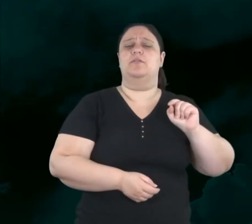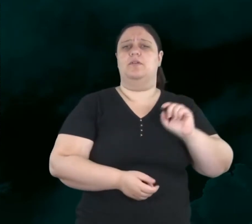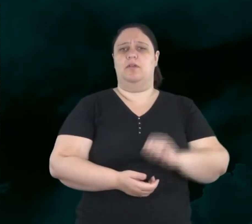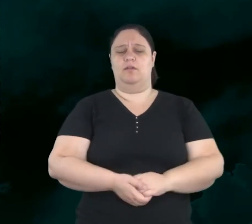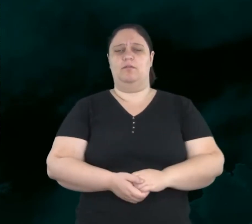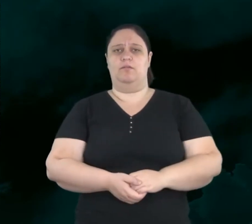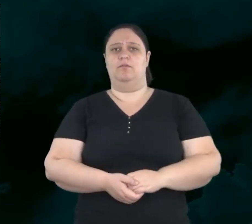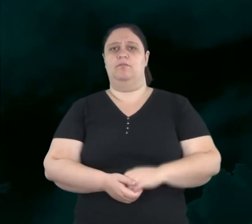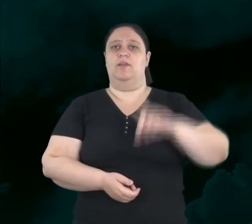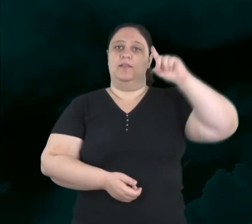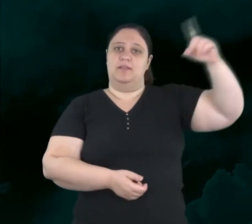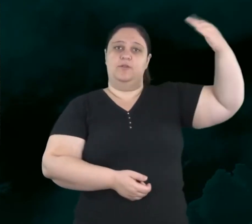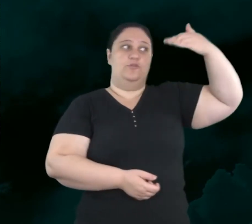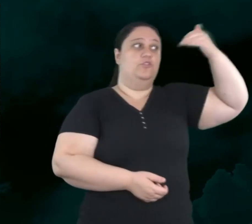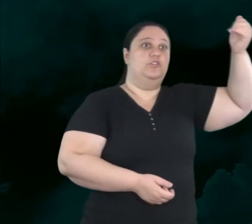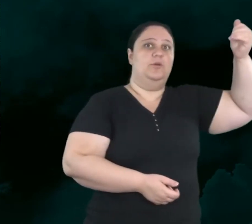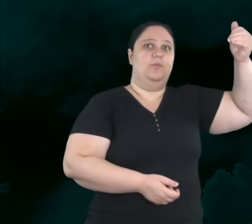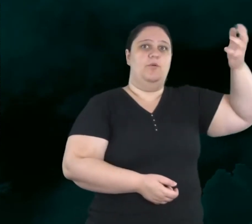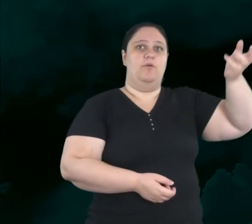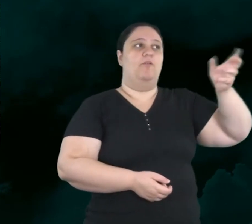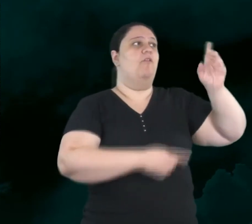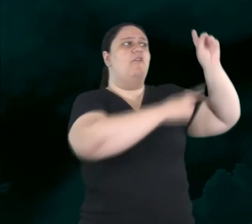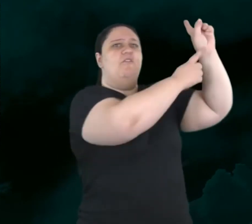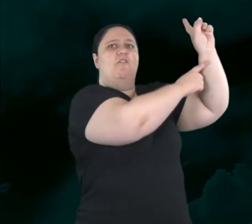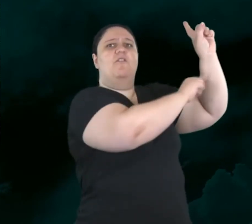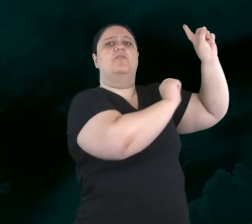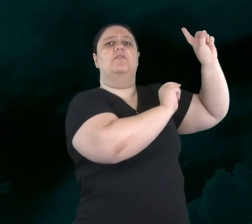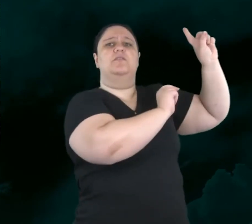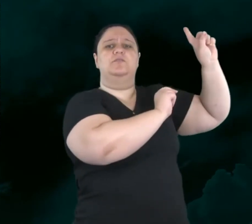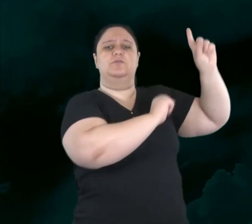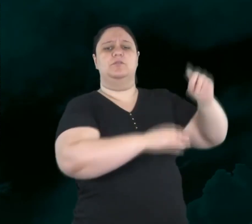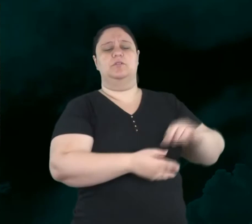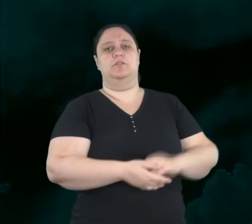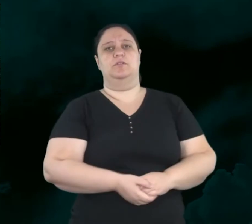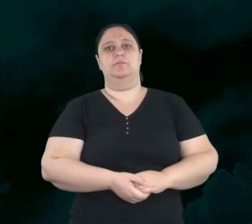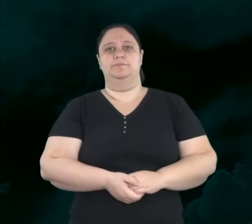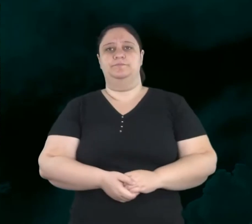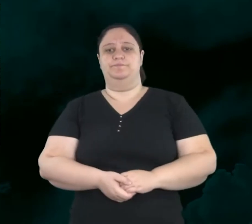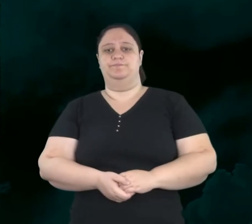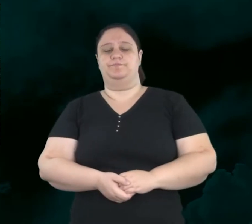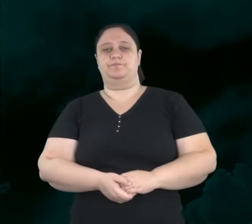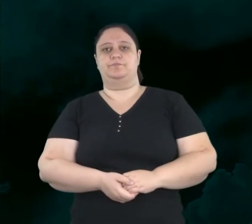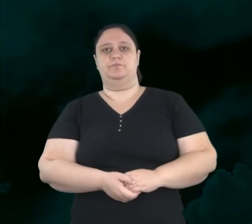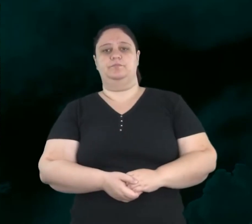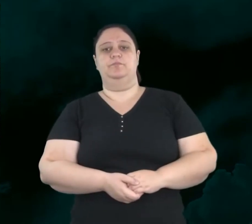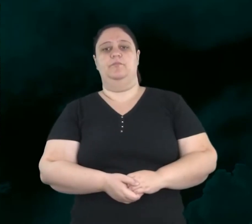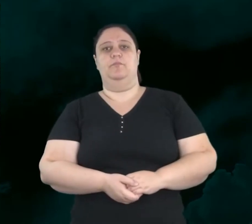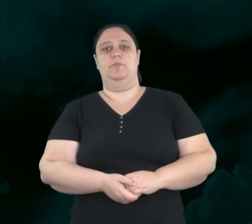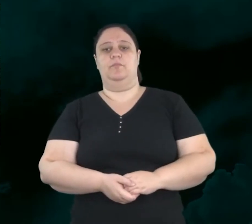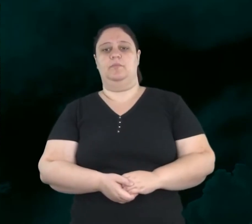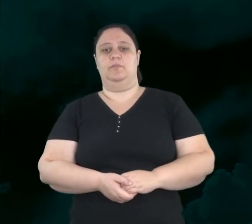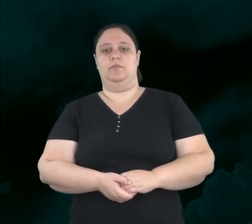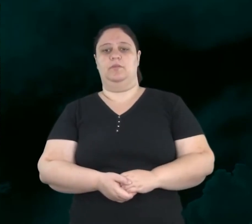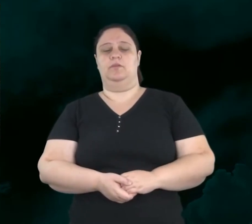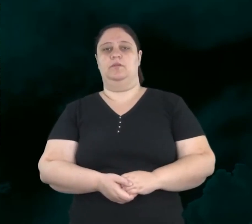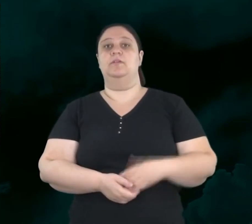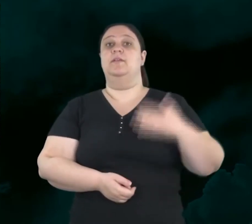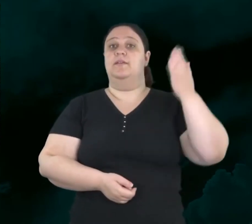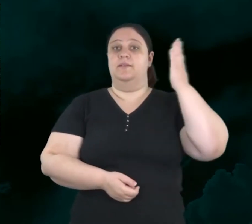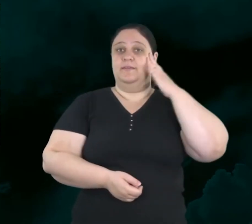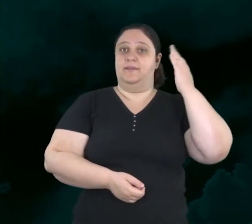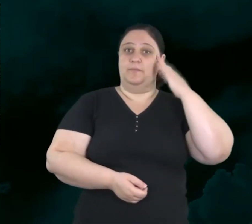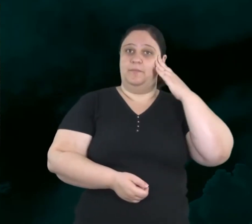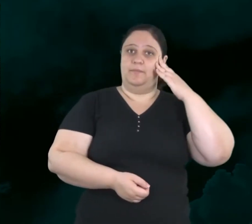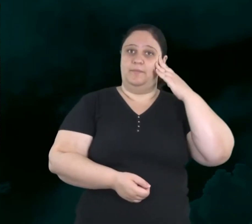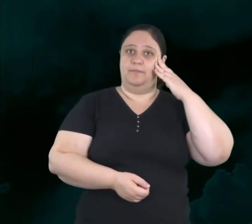esperança no nosso chamamento, não é isso? Iluminados os olhos do vosso coração para saberes qual é a esperança,